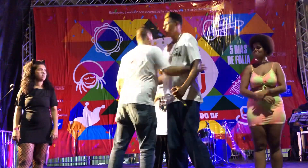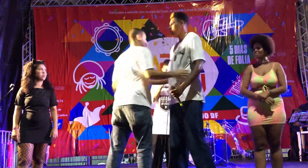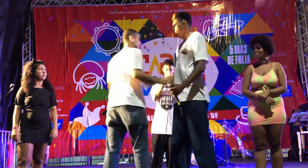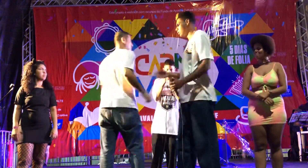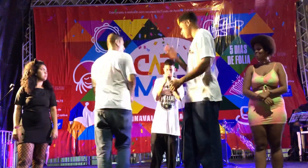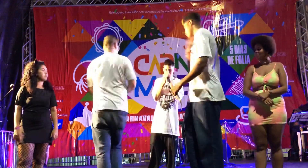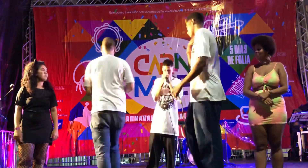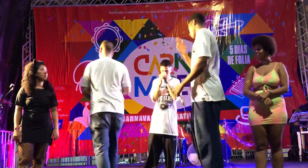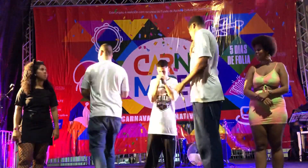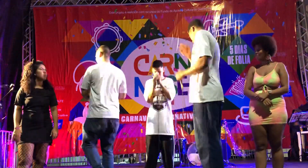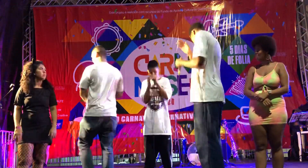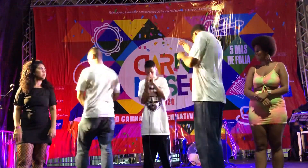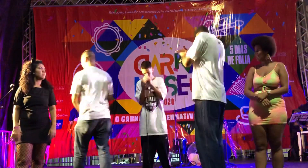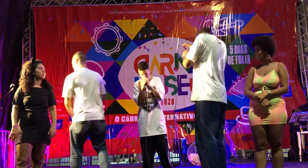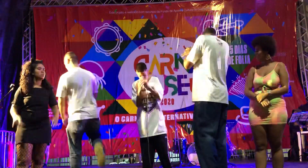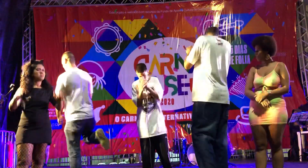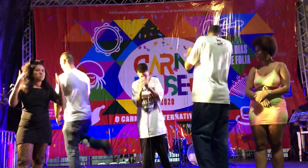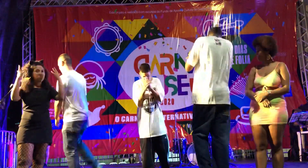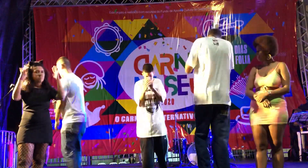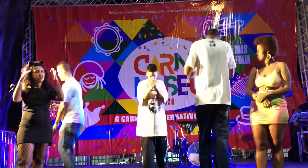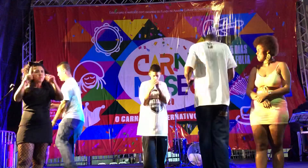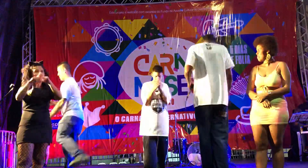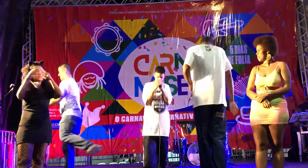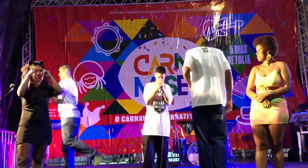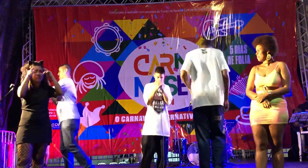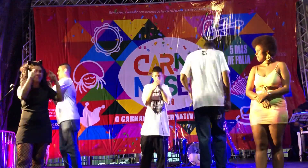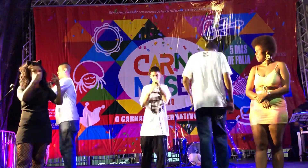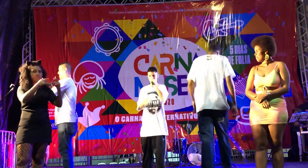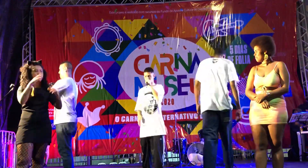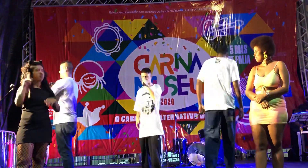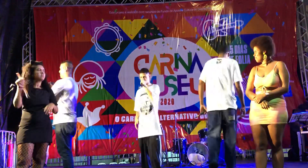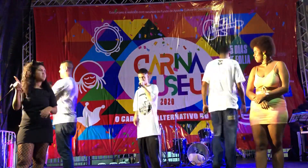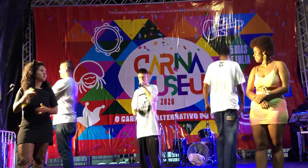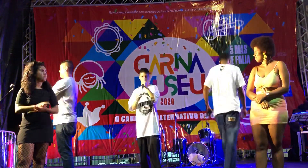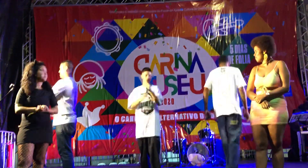na próxima. Muitas palmas e respeito aí pro nosso mano DJ. Demorou, grande monstro. Aprendizado sempre.